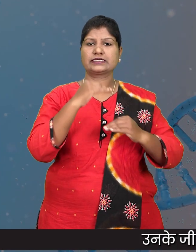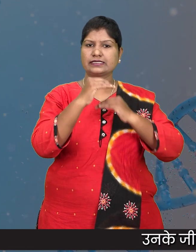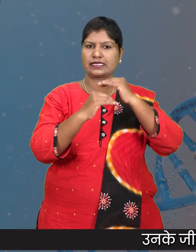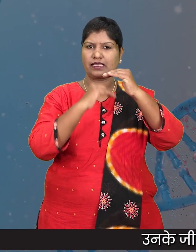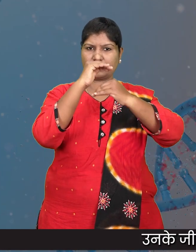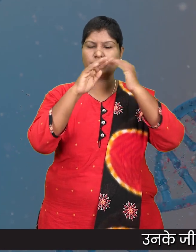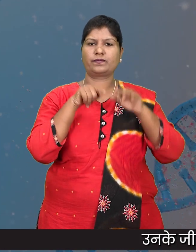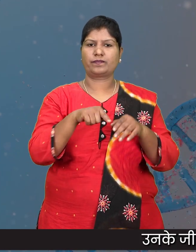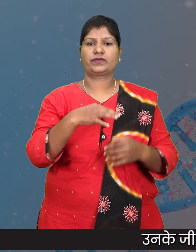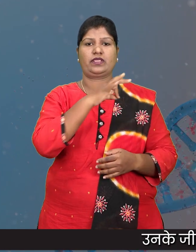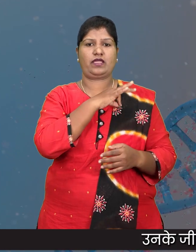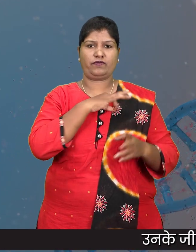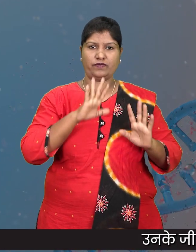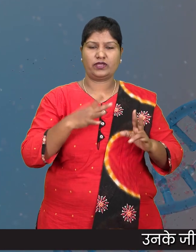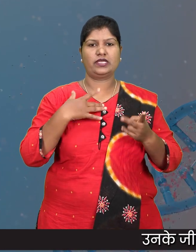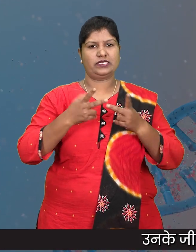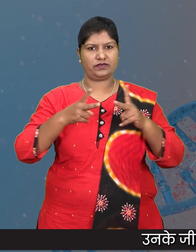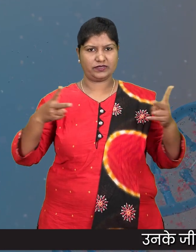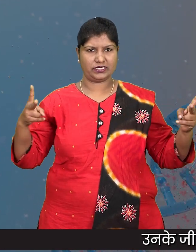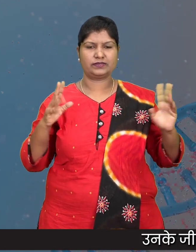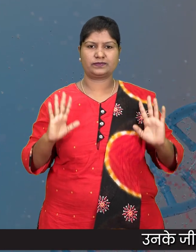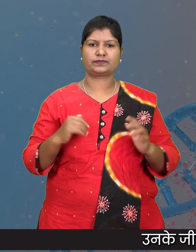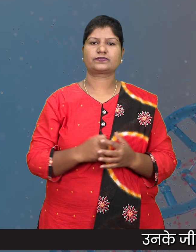उनके जीवित रहने की बेहतर संभावना है।